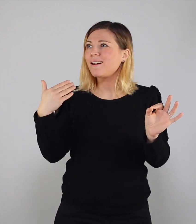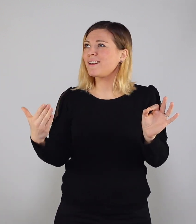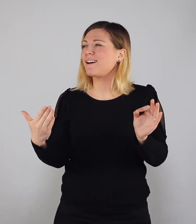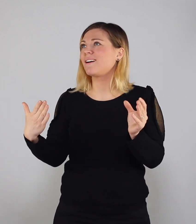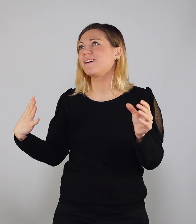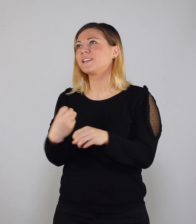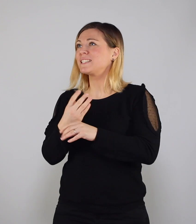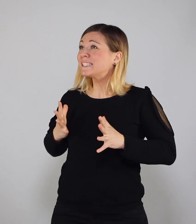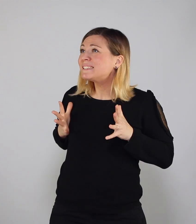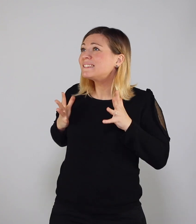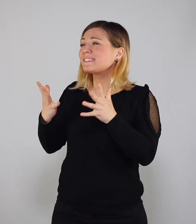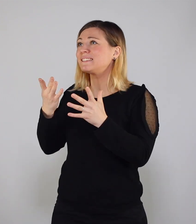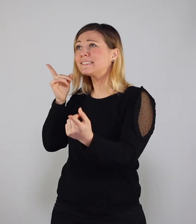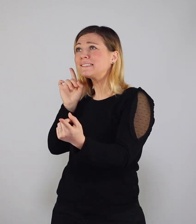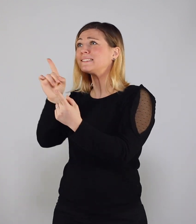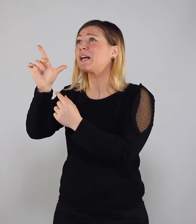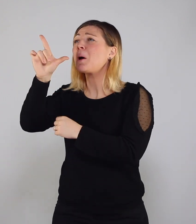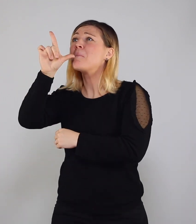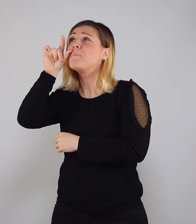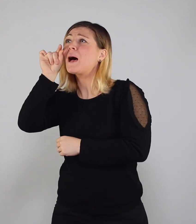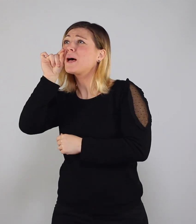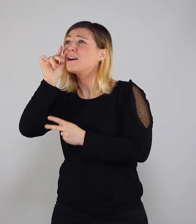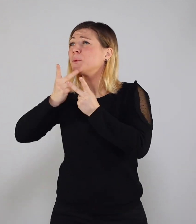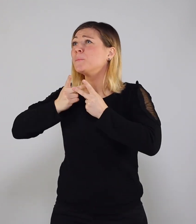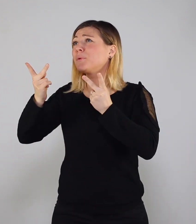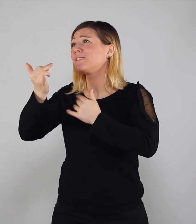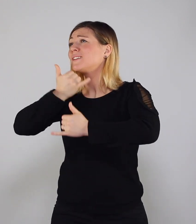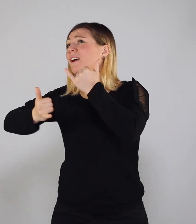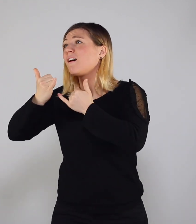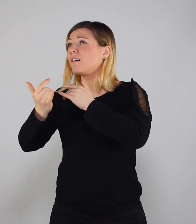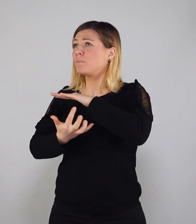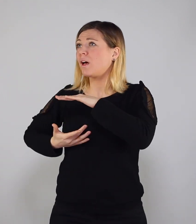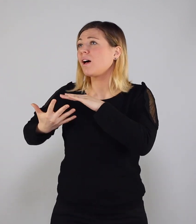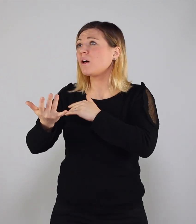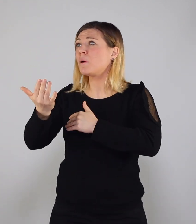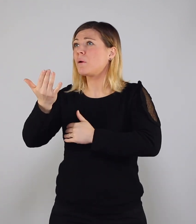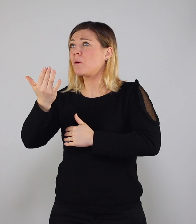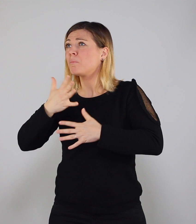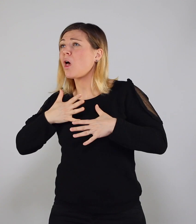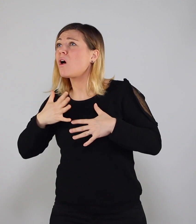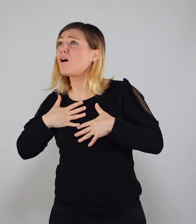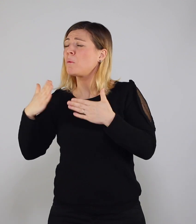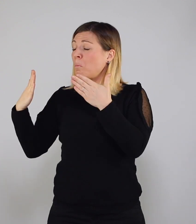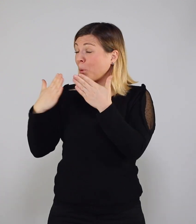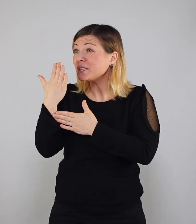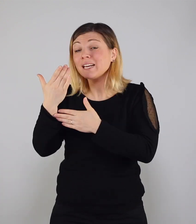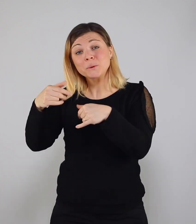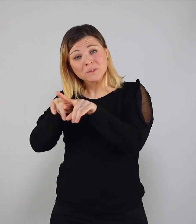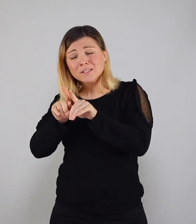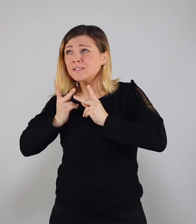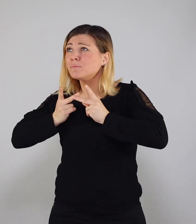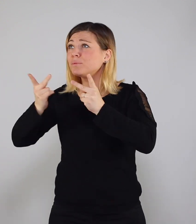mon Dieu, vers mon Père. Je lui ai avoué mes erreurs, mes angoisses, mes peurs, mes